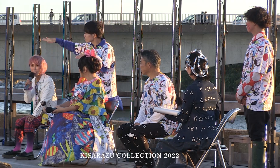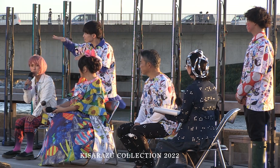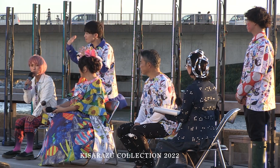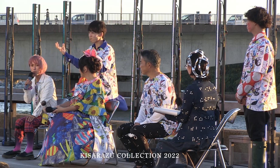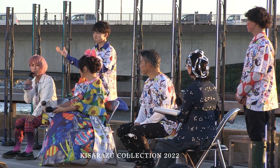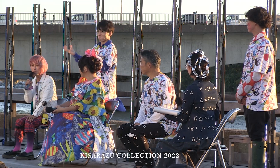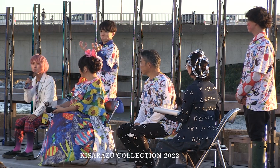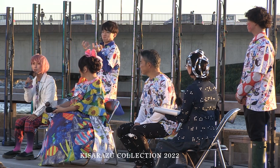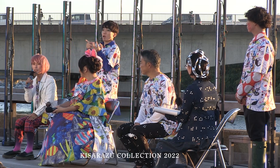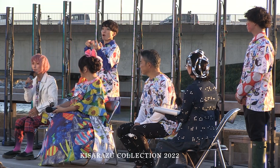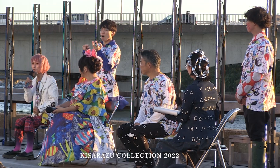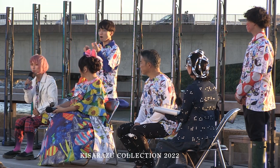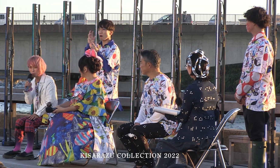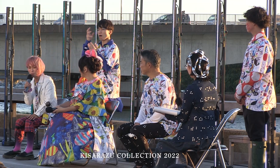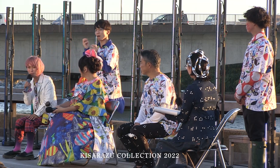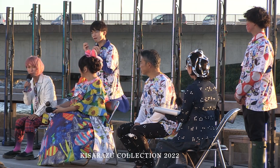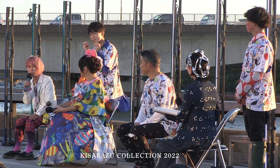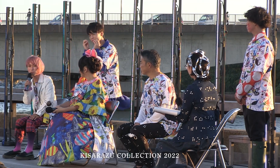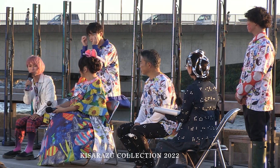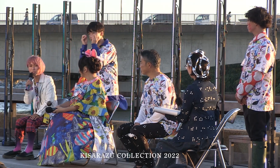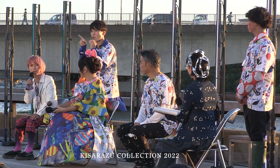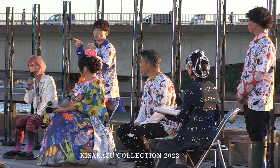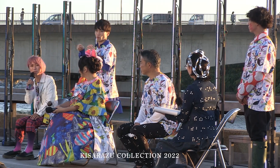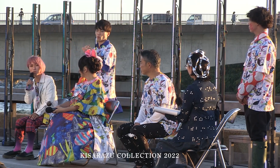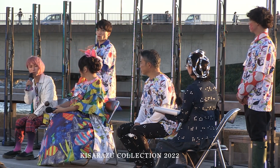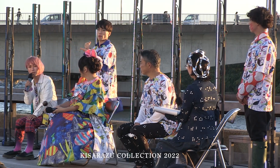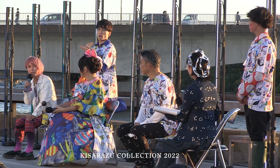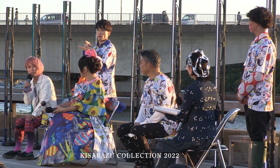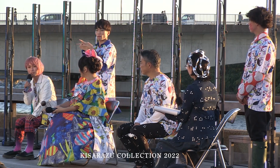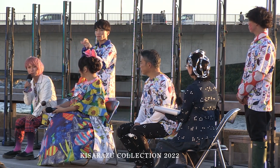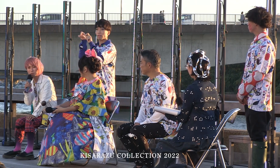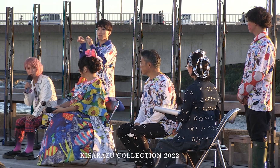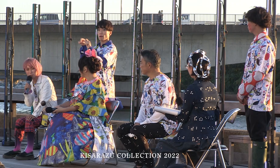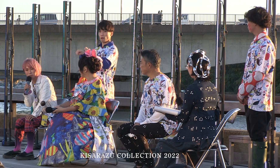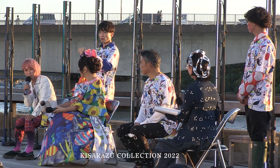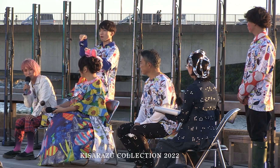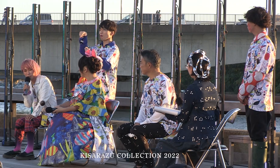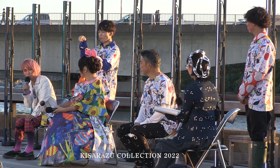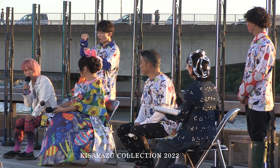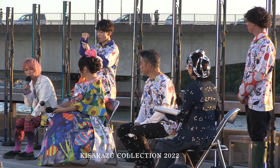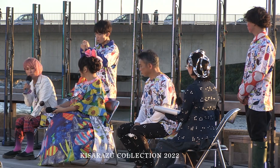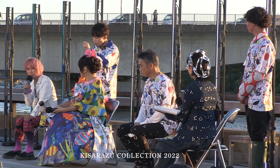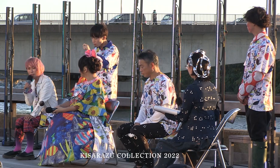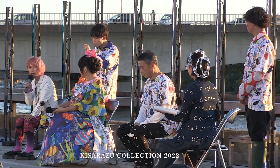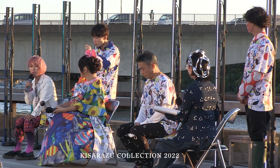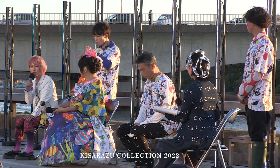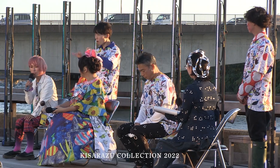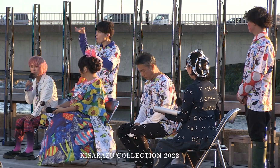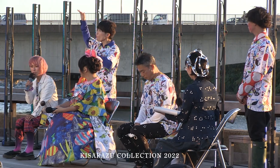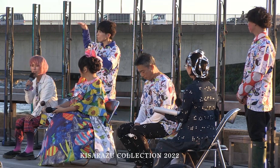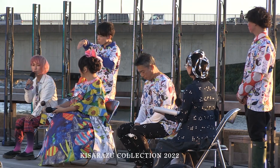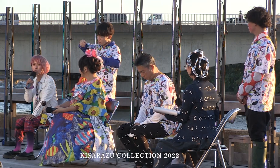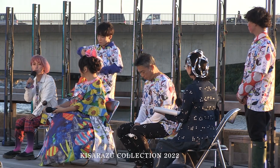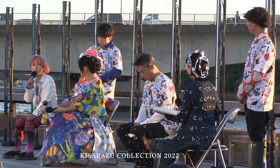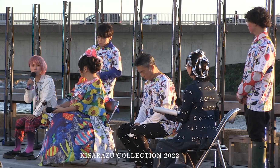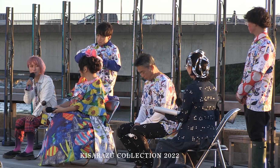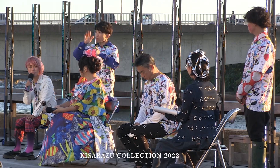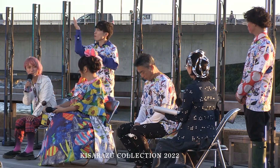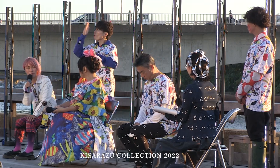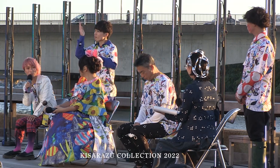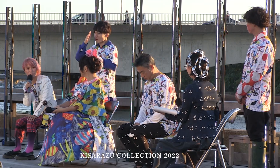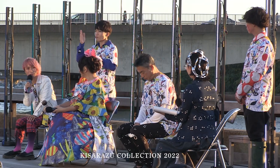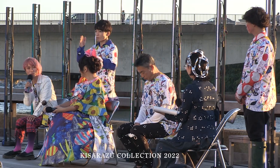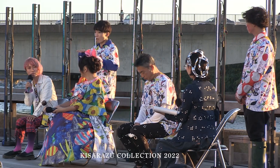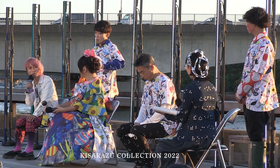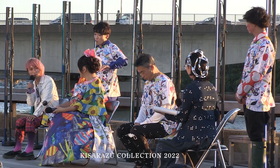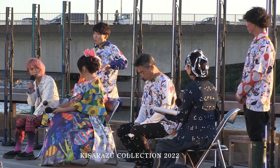ってすごく感動するっていうことの結果っていうのは、大人が作り上げているものだけではなくて、やはり子どもたち